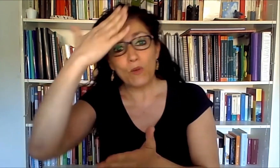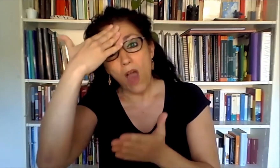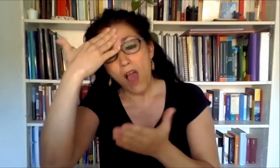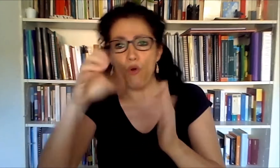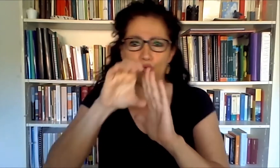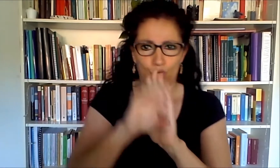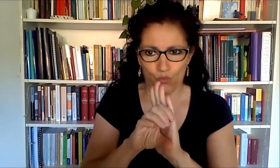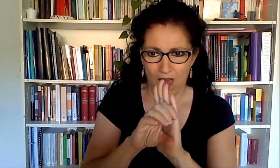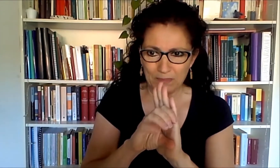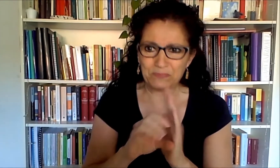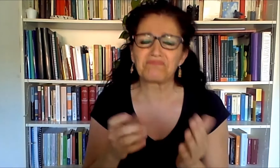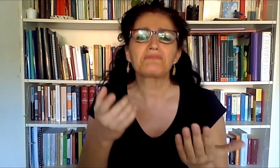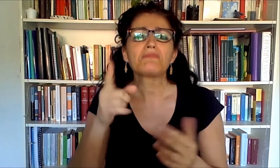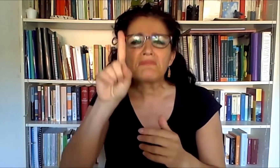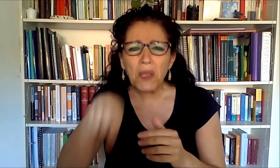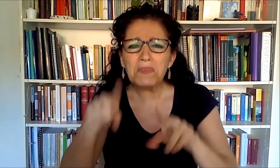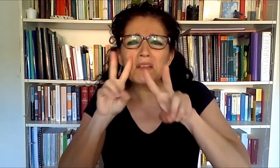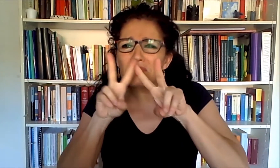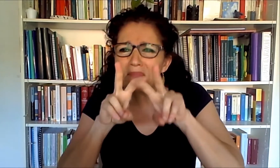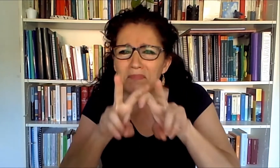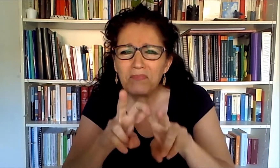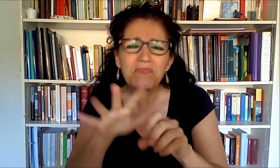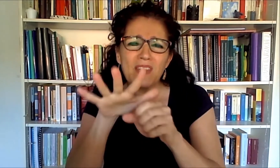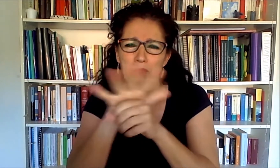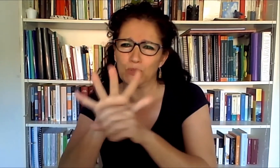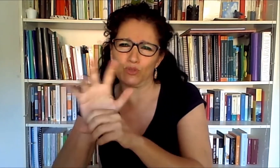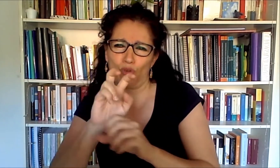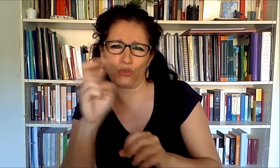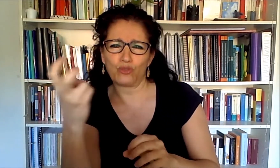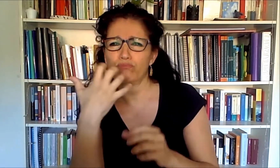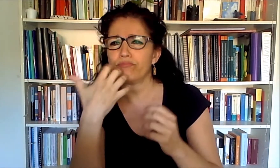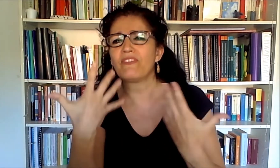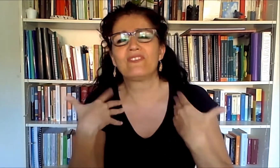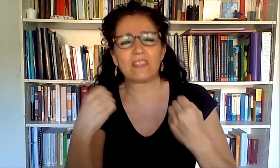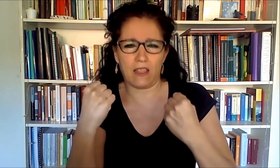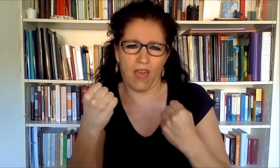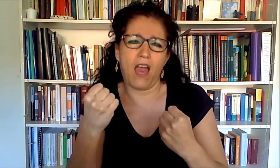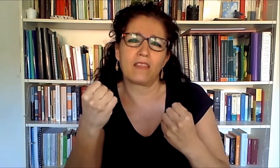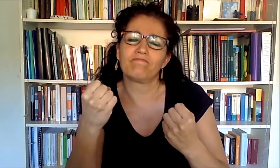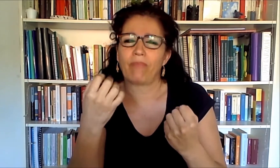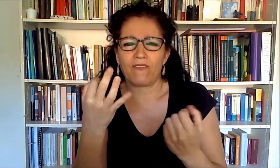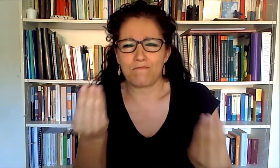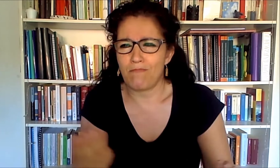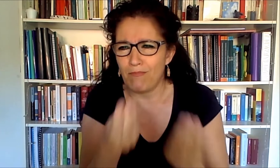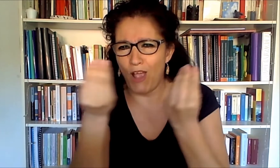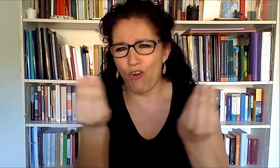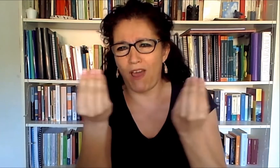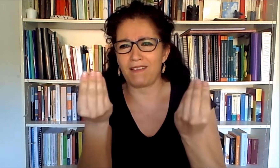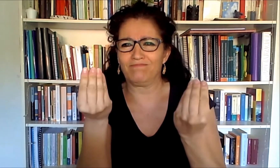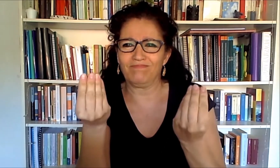primordiales en los cuales la vitalidad lingüística de la lengua de signos española es todavía mejorable, Si bien es cada vez mayor el interés de la sociedad